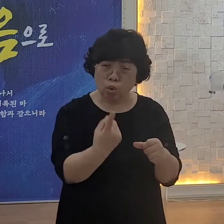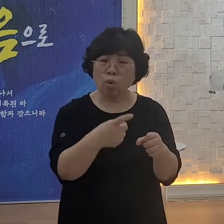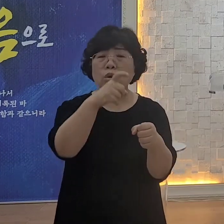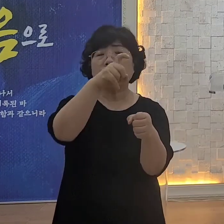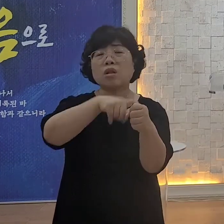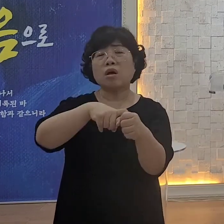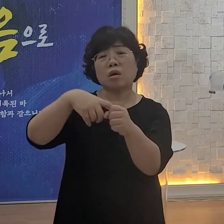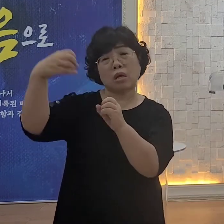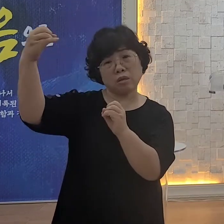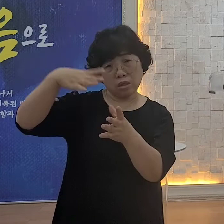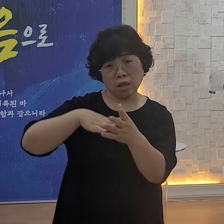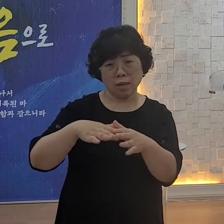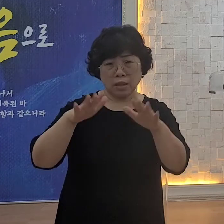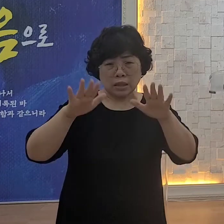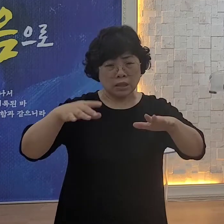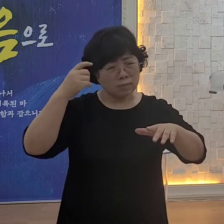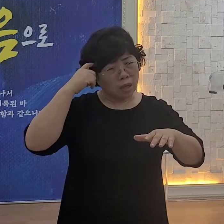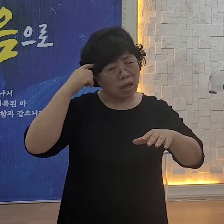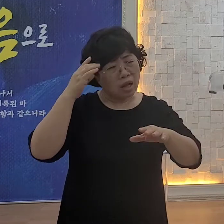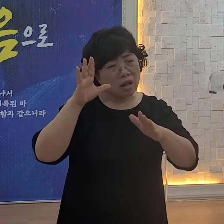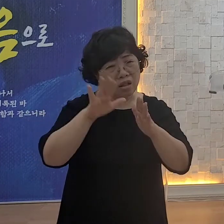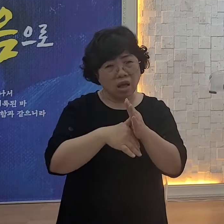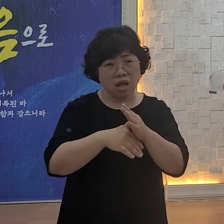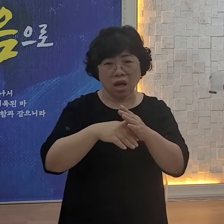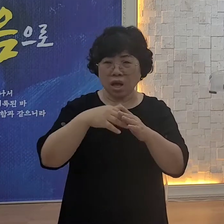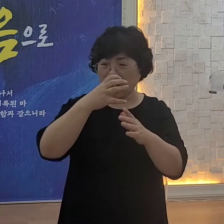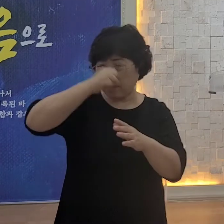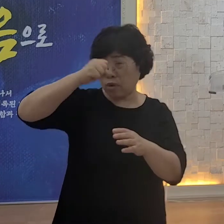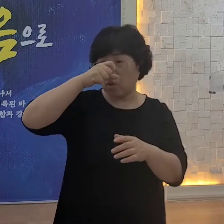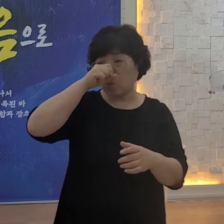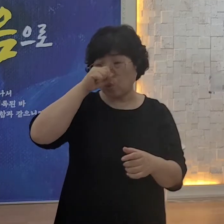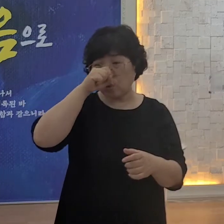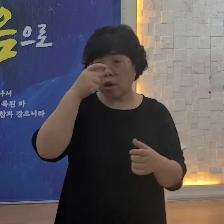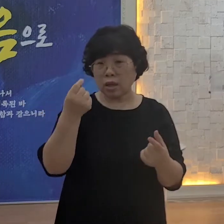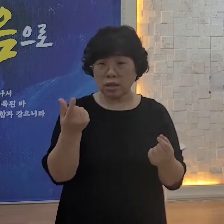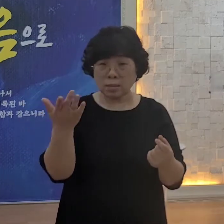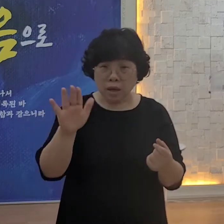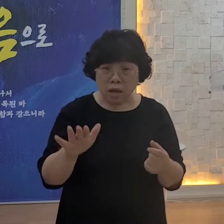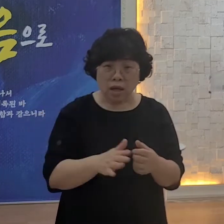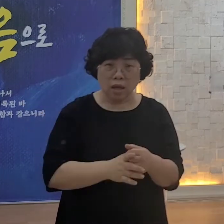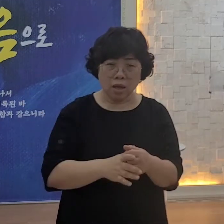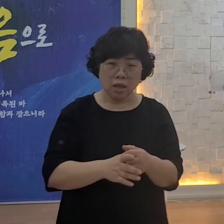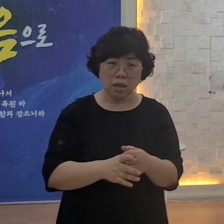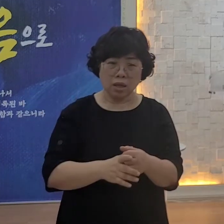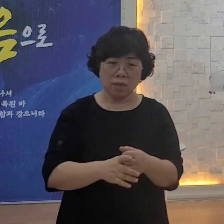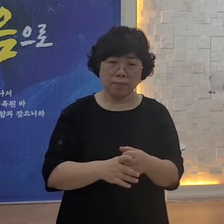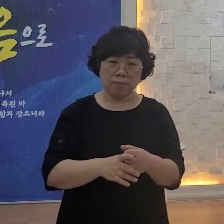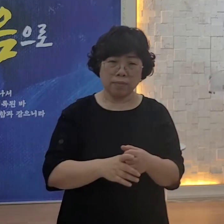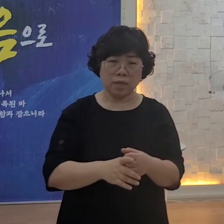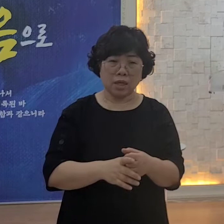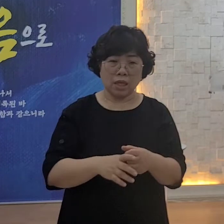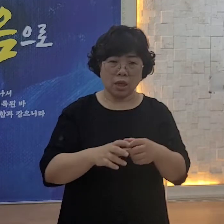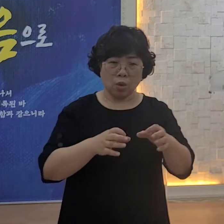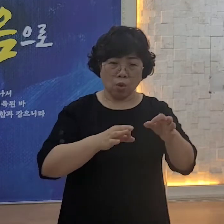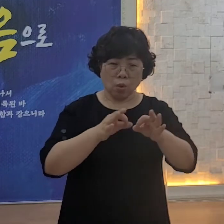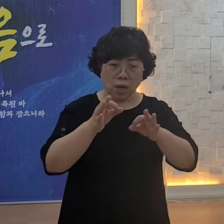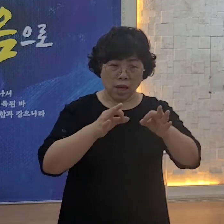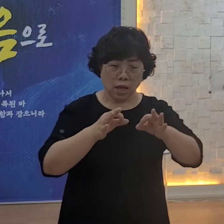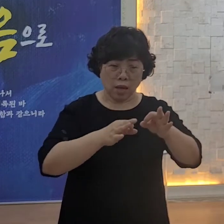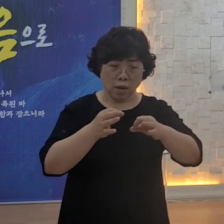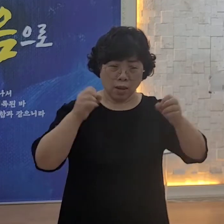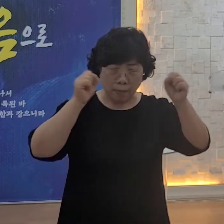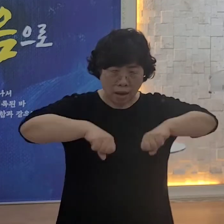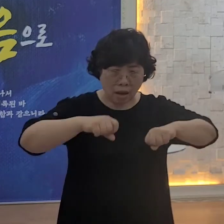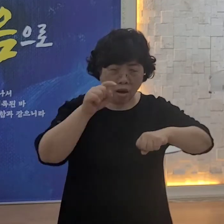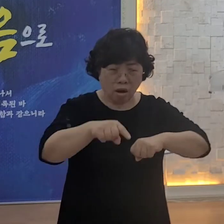우리에게는 지금 보면 나는 합격이 더 좋은 거. 지금 보면 내가 부도가 해결되어서 빨리 이